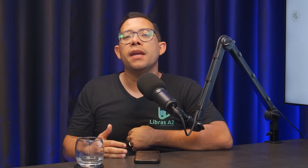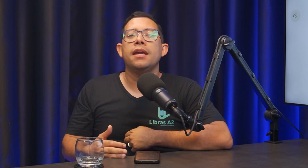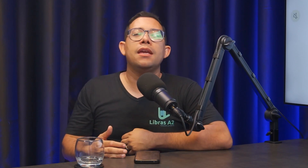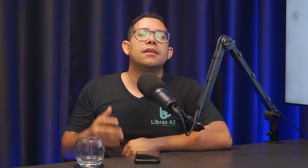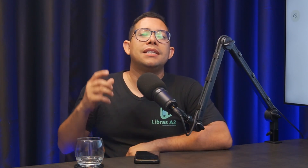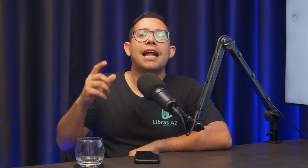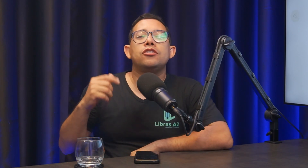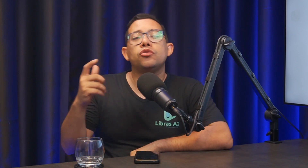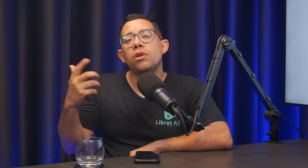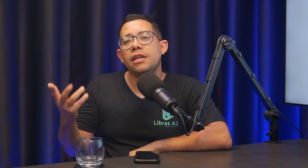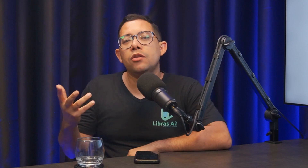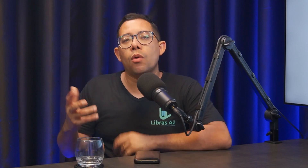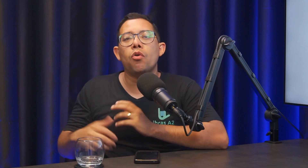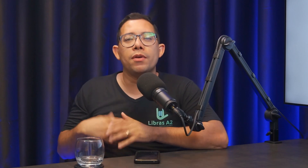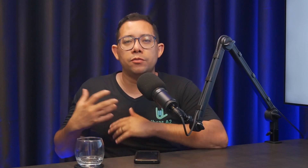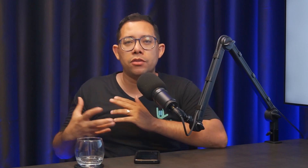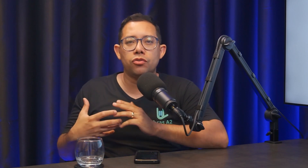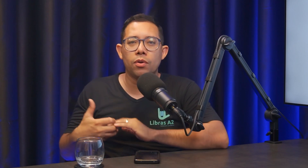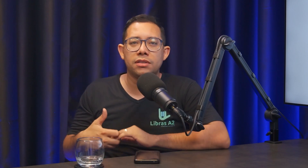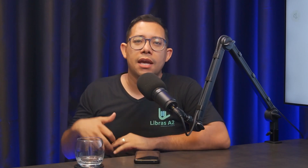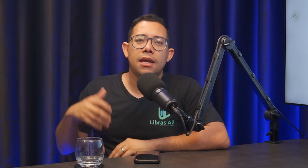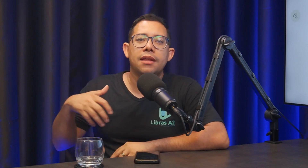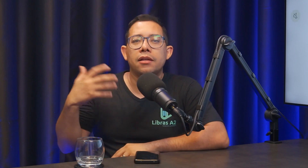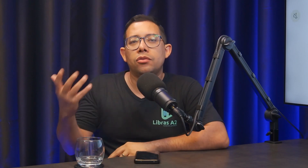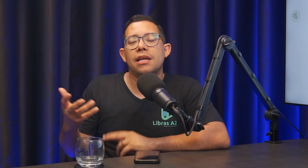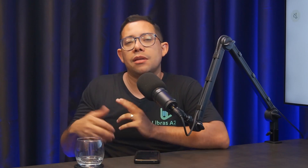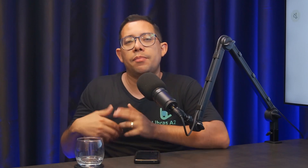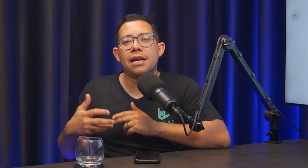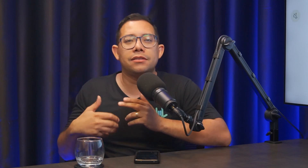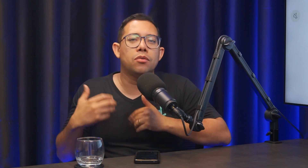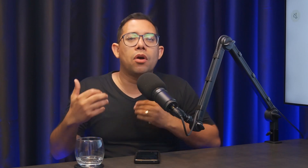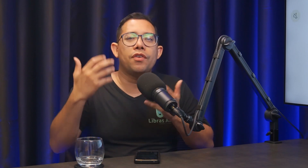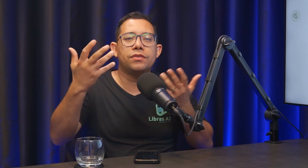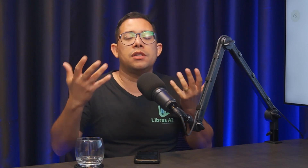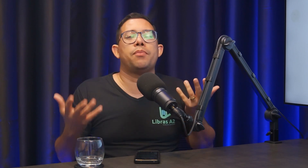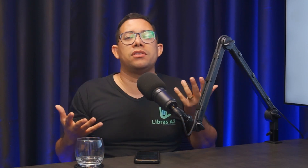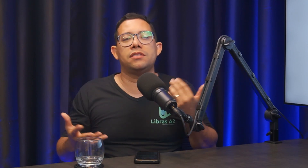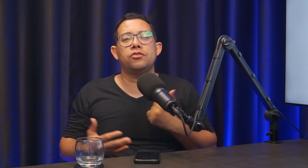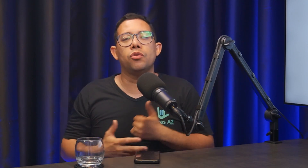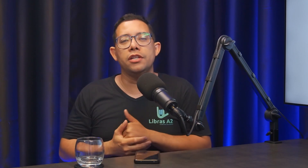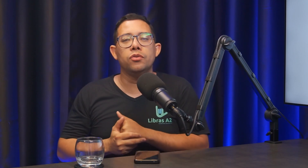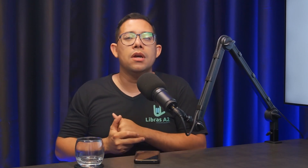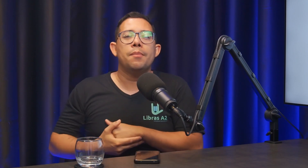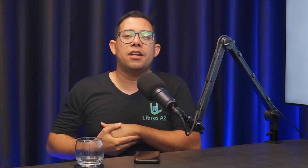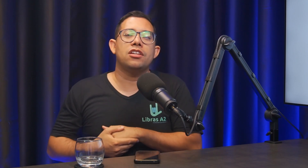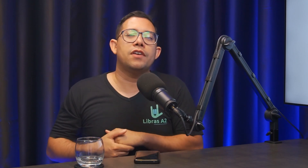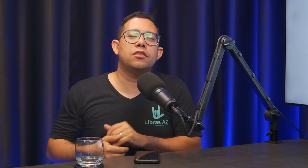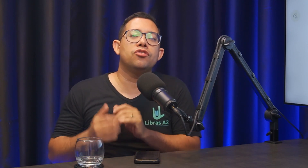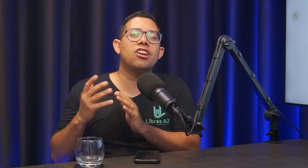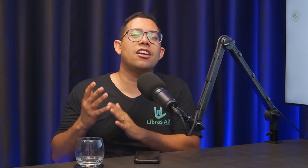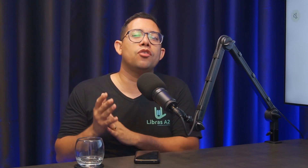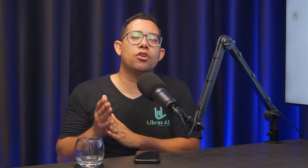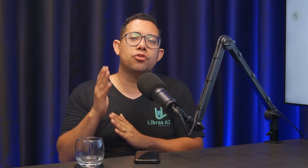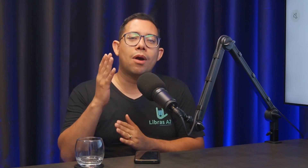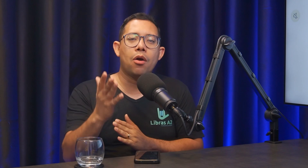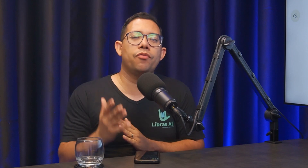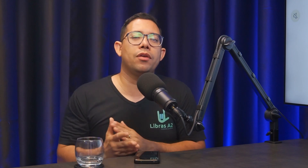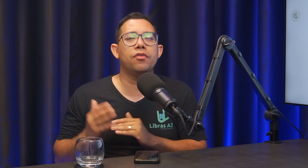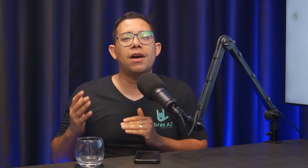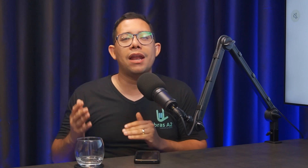e será escolhido algumas pessoas e dentro dessa aplicação talvez você possa ser escolhido para a gente fazer um diagnóstico ao vivo e falar qual